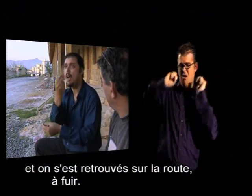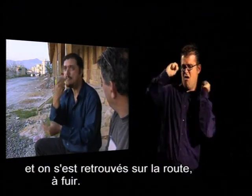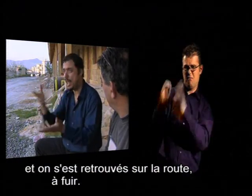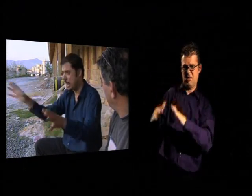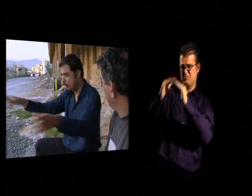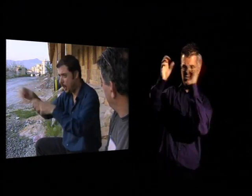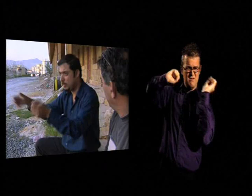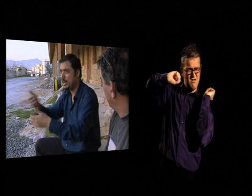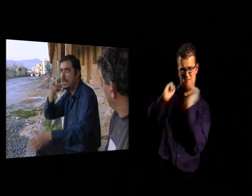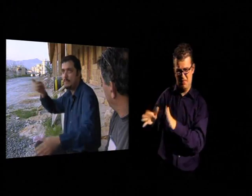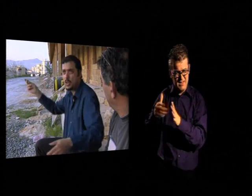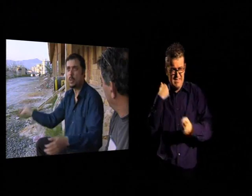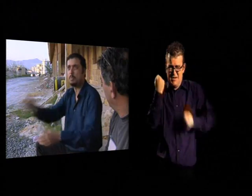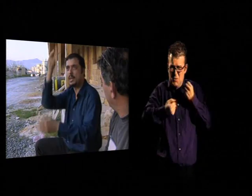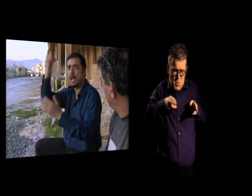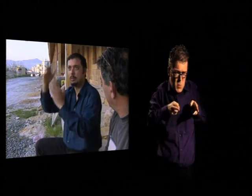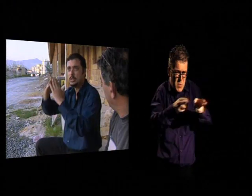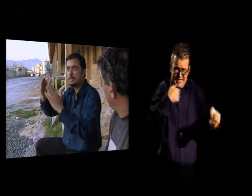chouir.